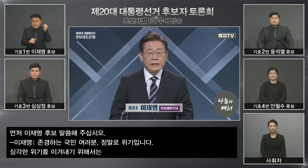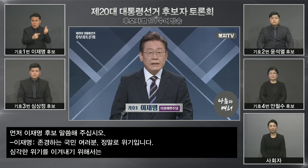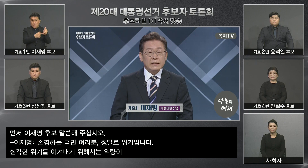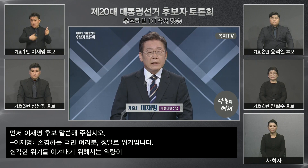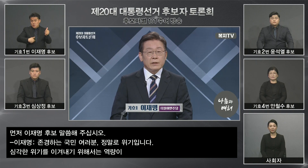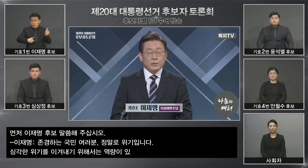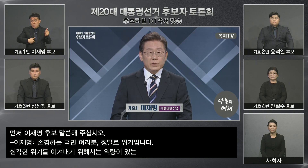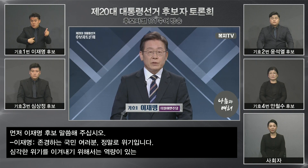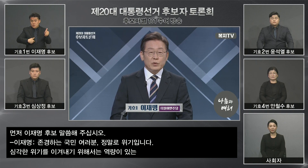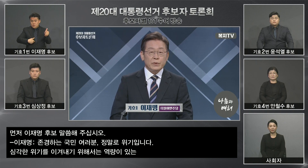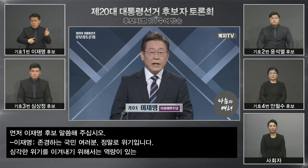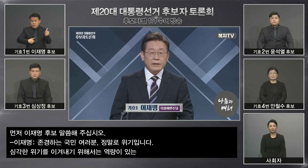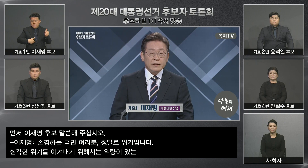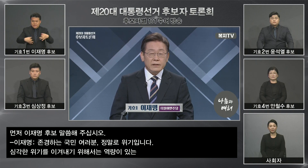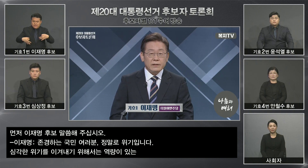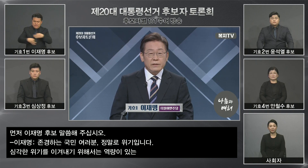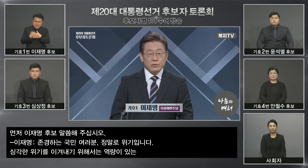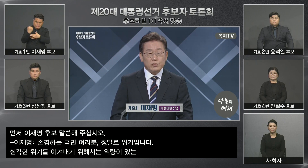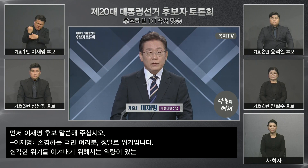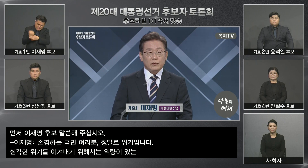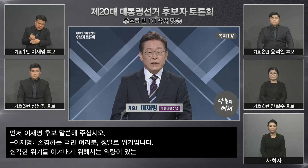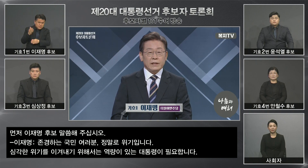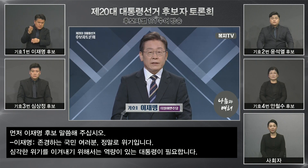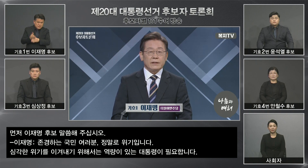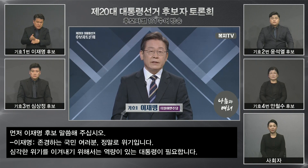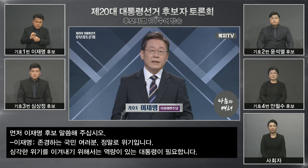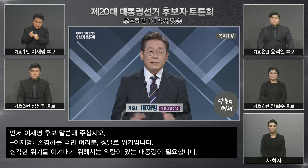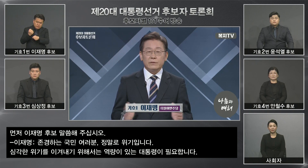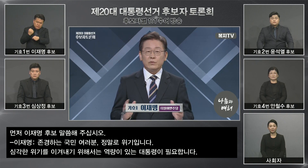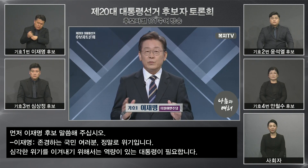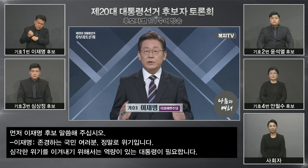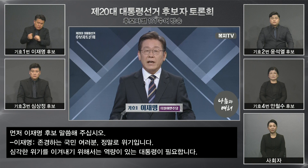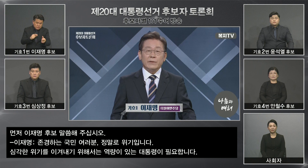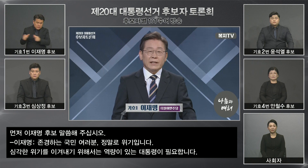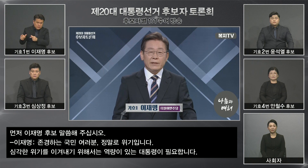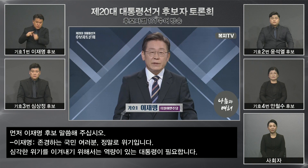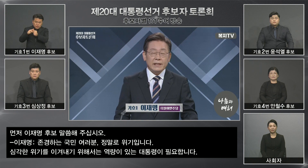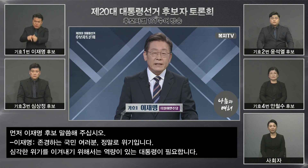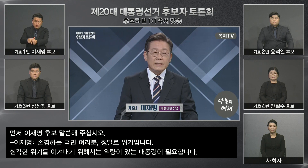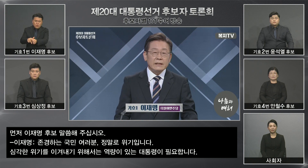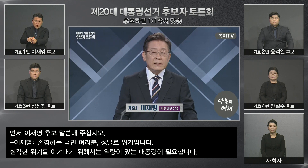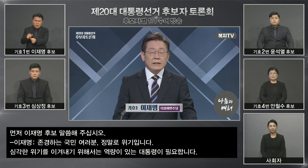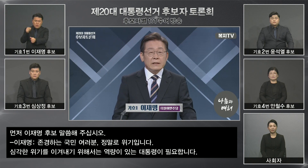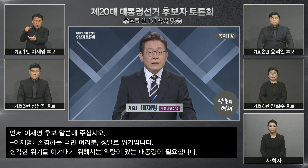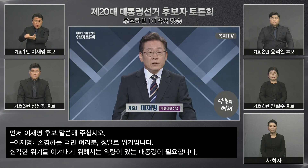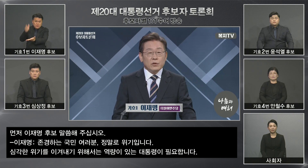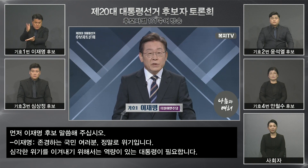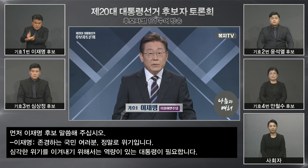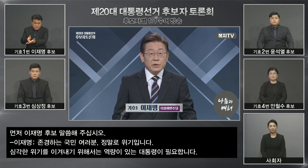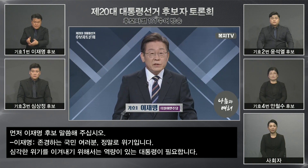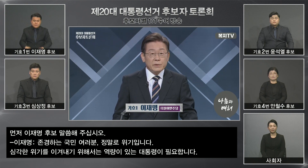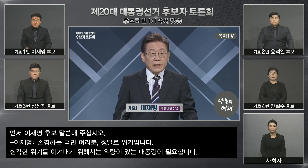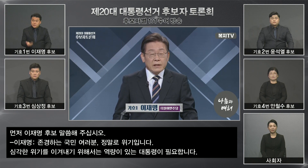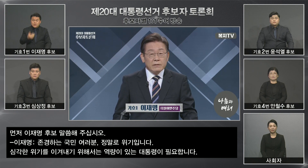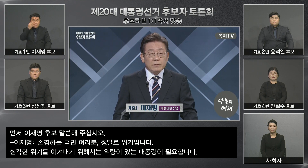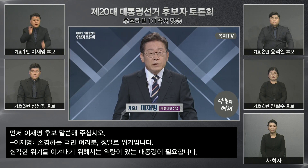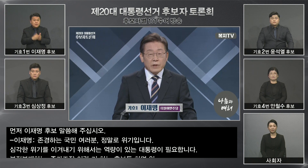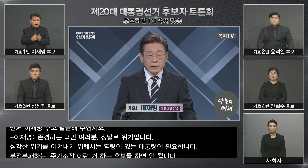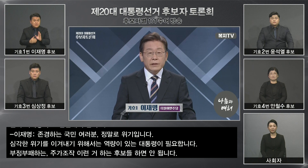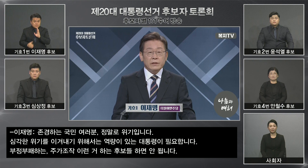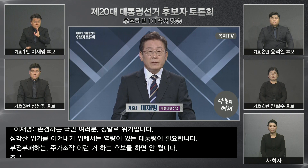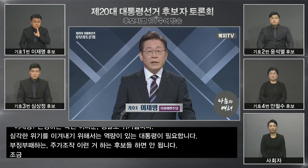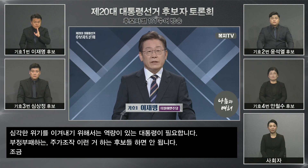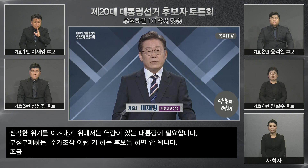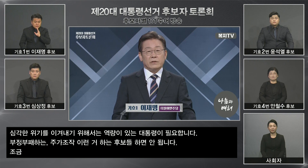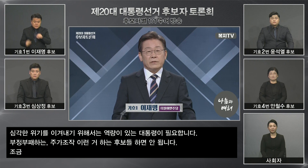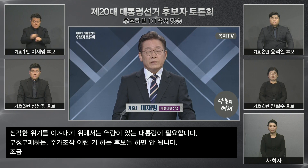필요합니다. 부정부패하는 주가 조작 이런 거 하는 후보들 하면 안 됩니다. 좀 전에 보셨습니다.